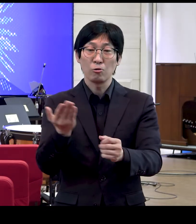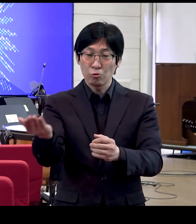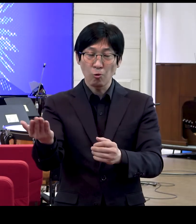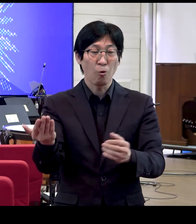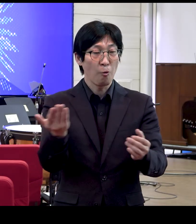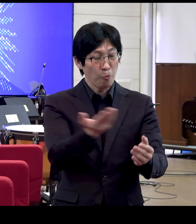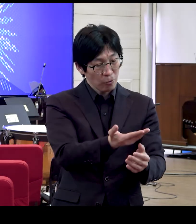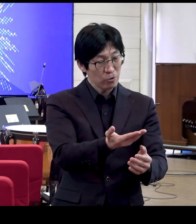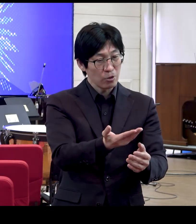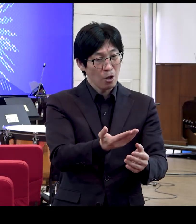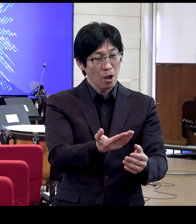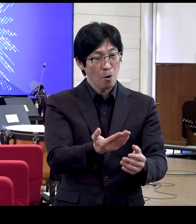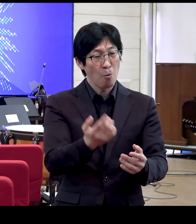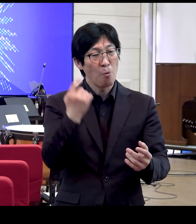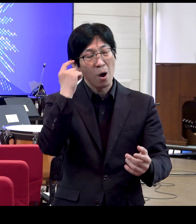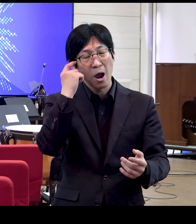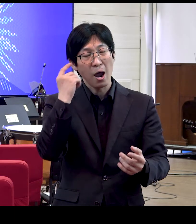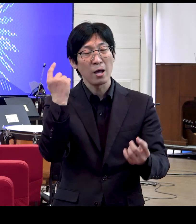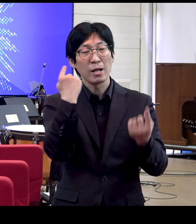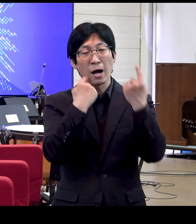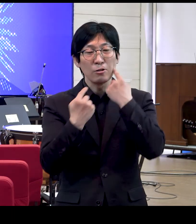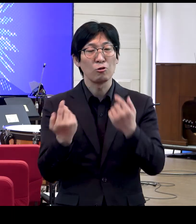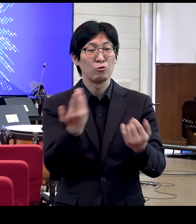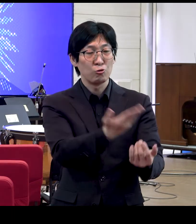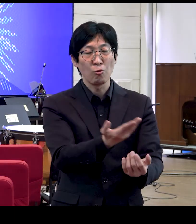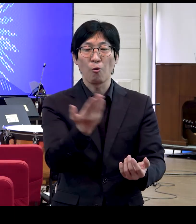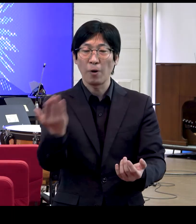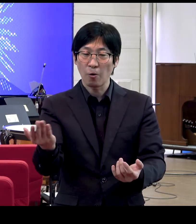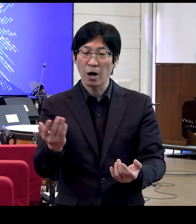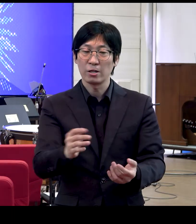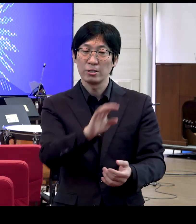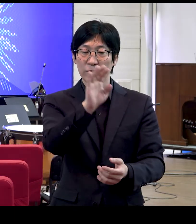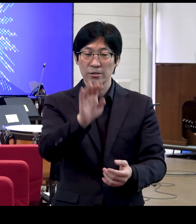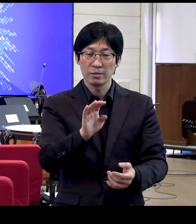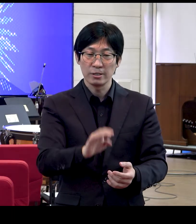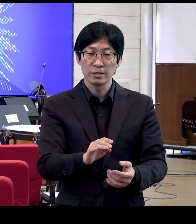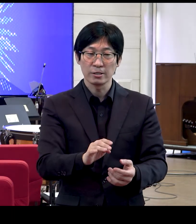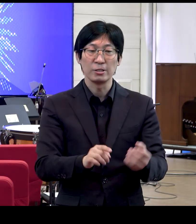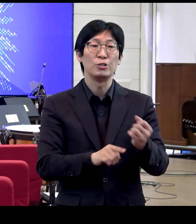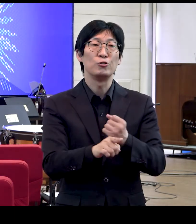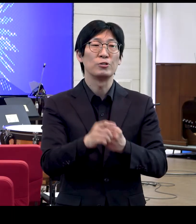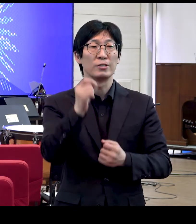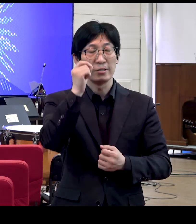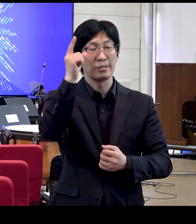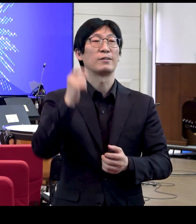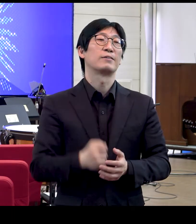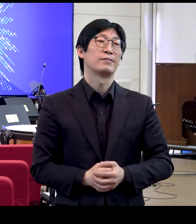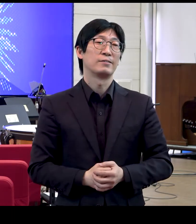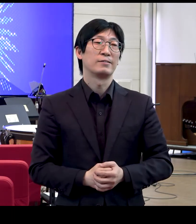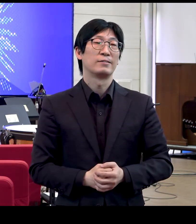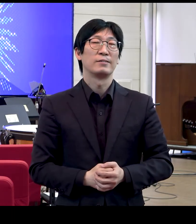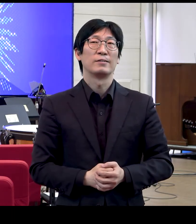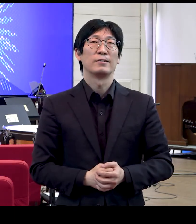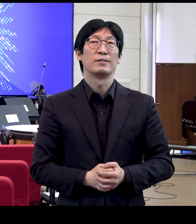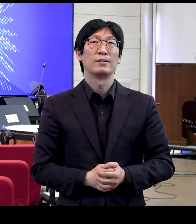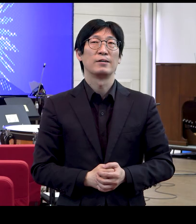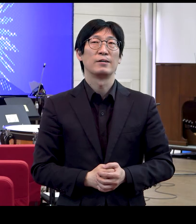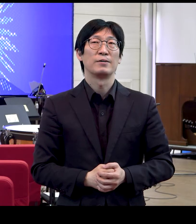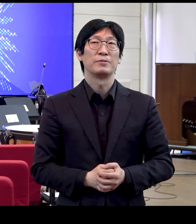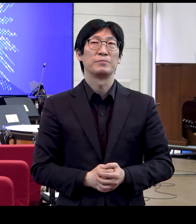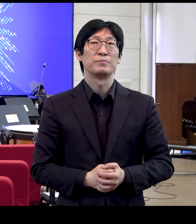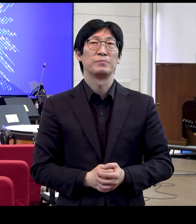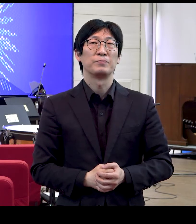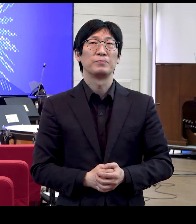이렇게 상처를 주는 아픈 그런 관계가 된 이유가 무엇인지 그걸 깨달았어요. 예,